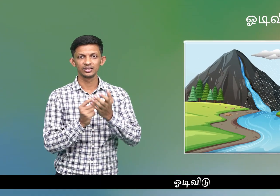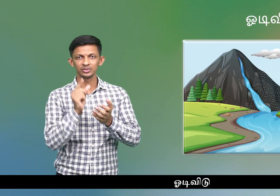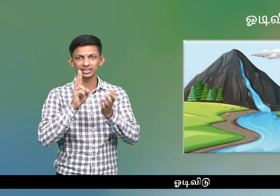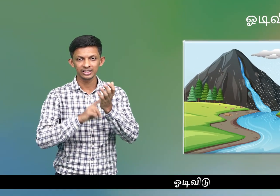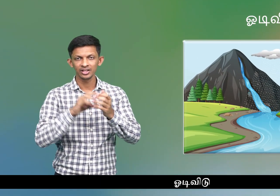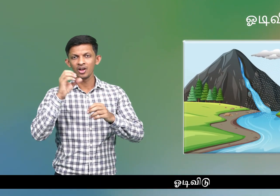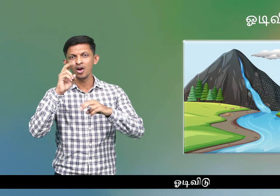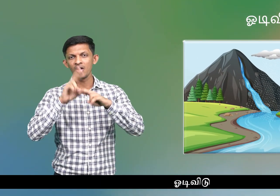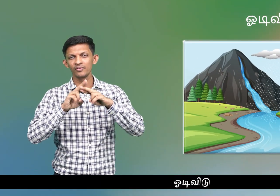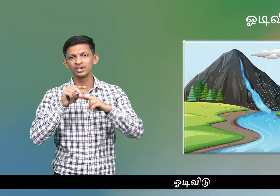ஓடுதல்.